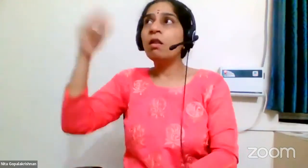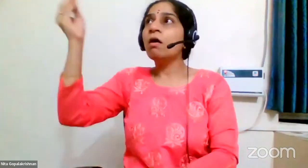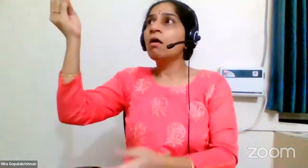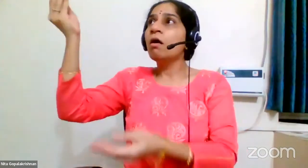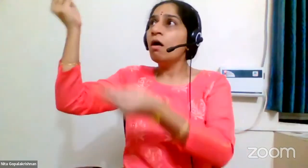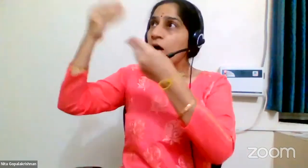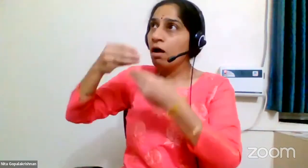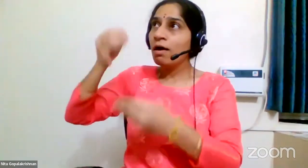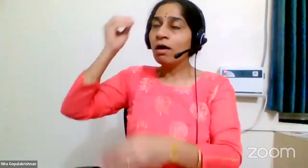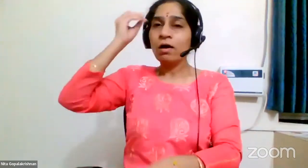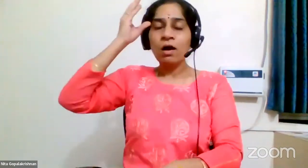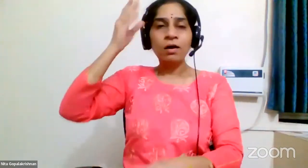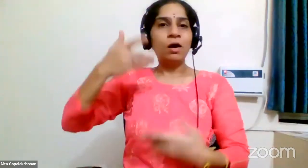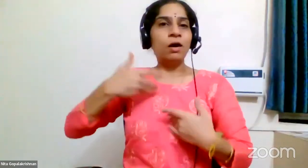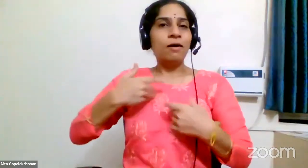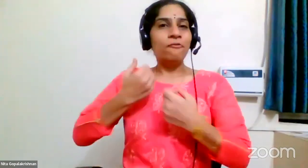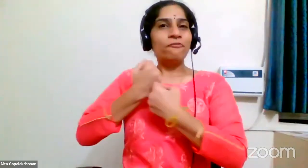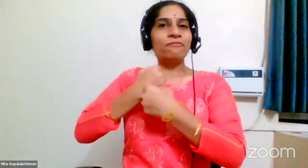हम